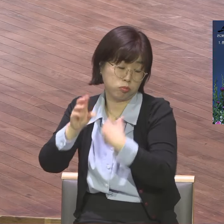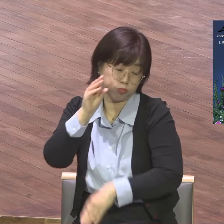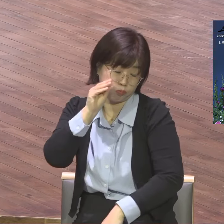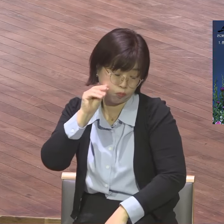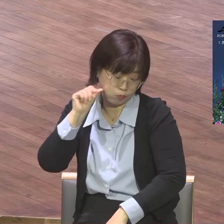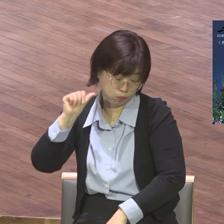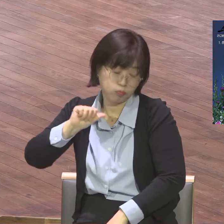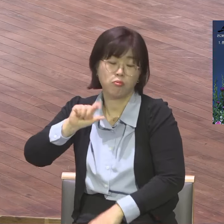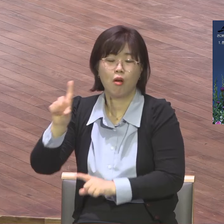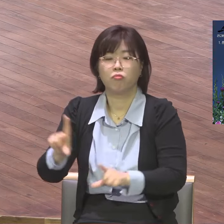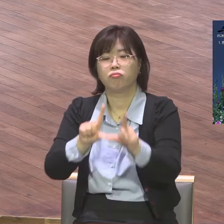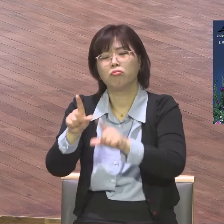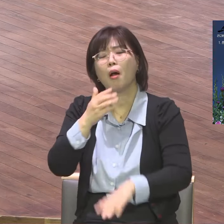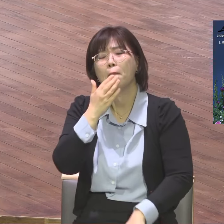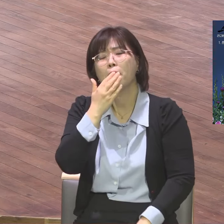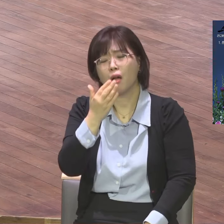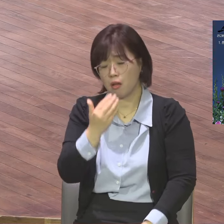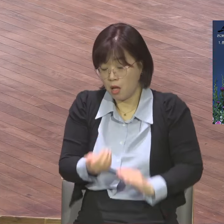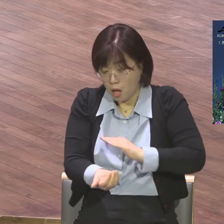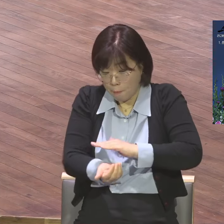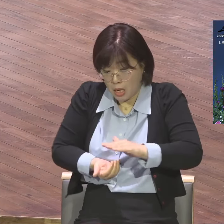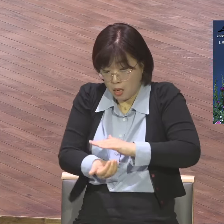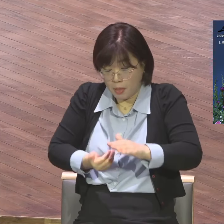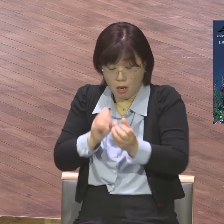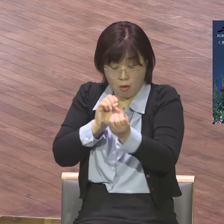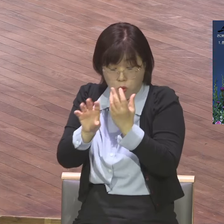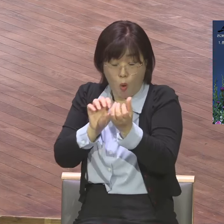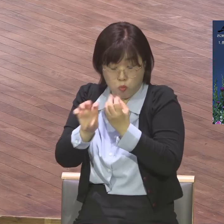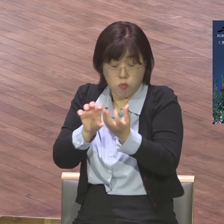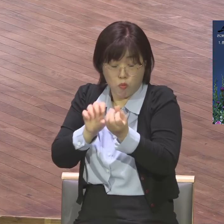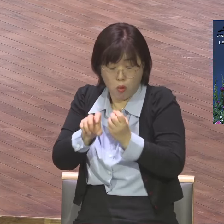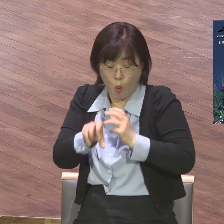아멘. 미리 지혜롭게.